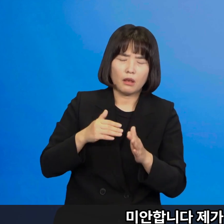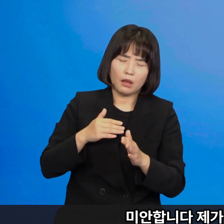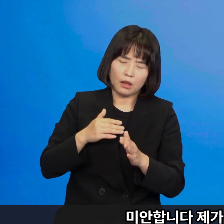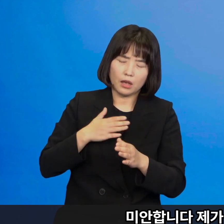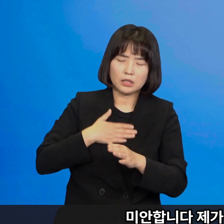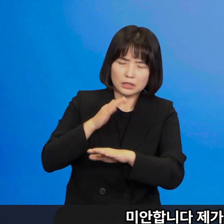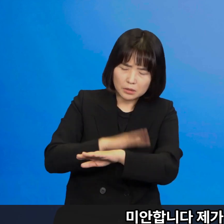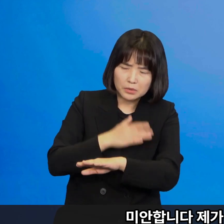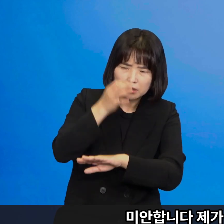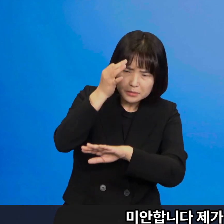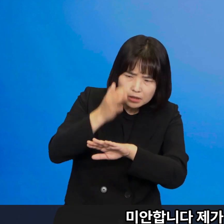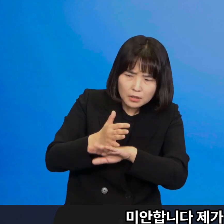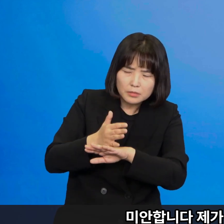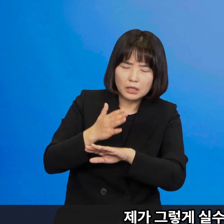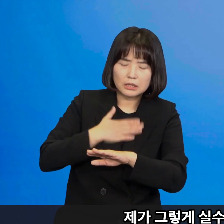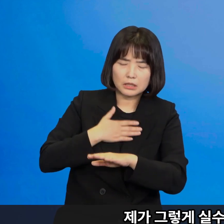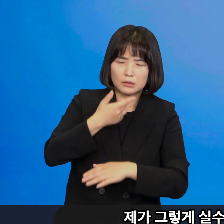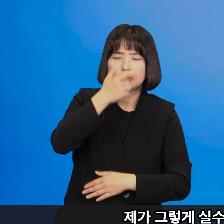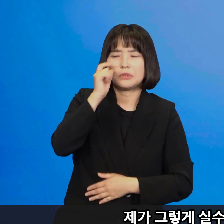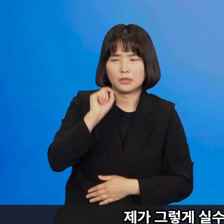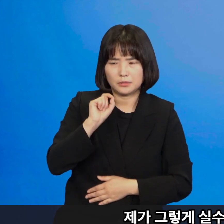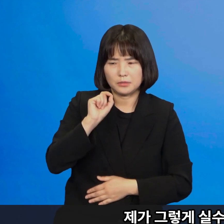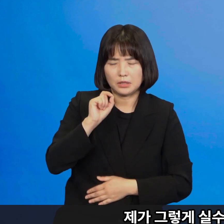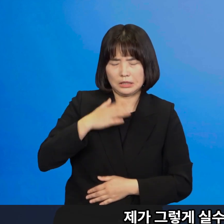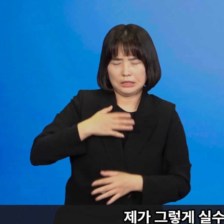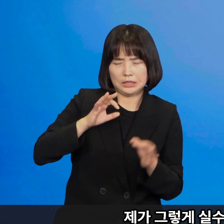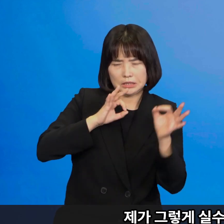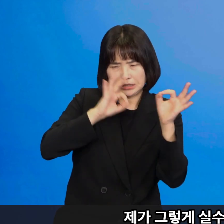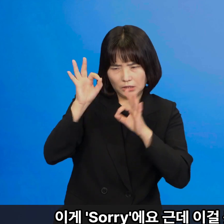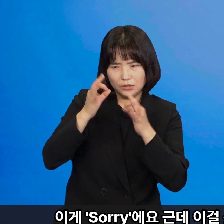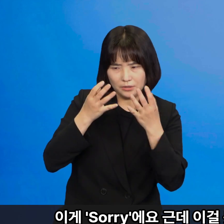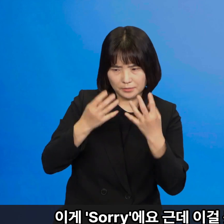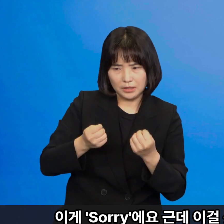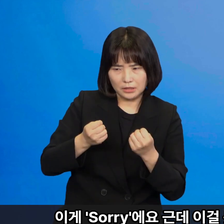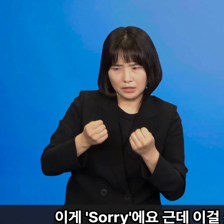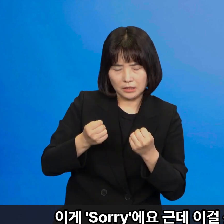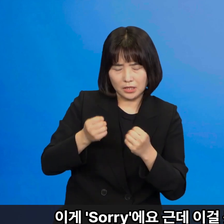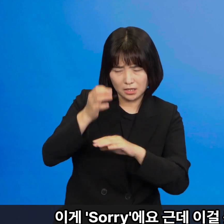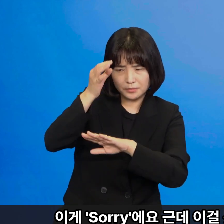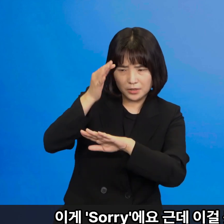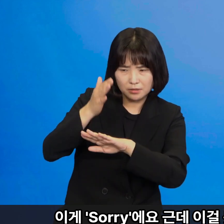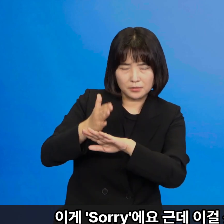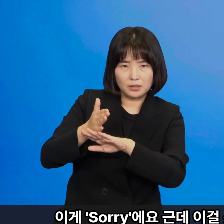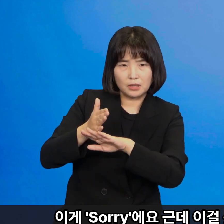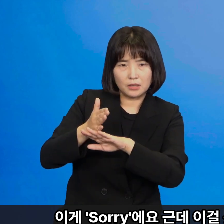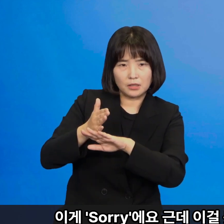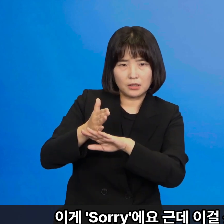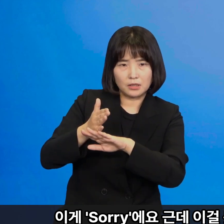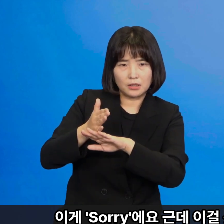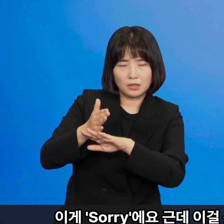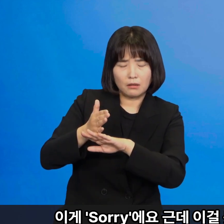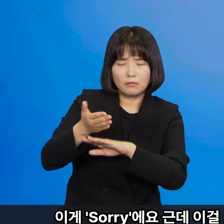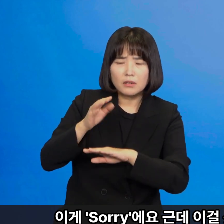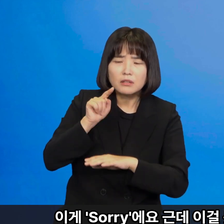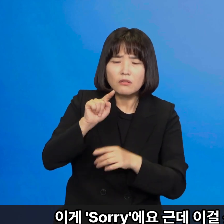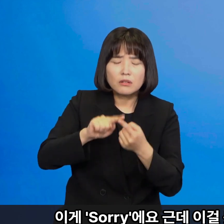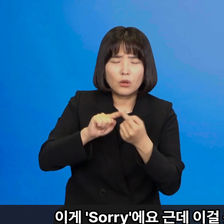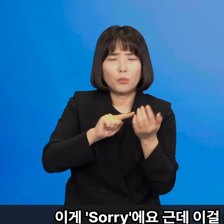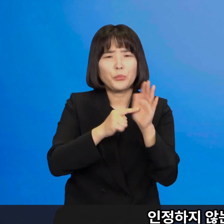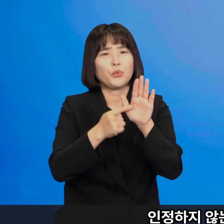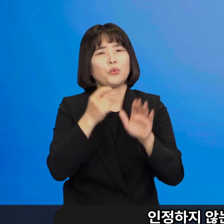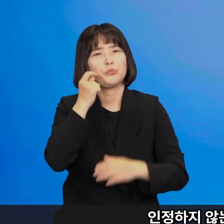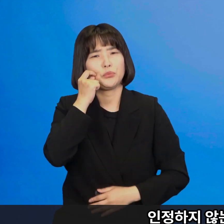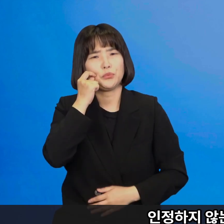미안합니다. 제가 연약한 존재입니다. 제가 그렇게 실수가 많은 사람입니다. 이게 sorry예요. 근데 이걸 못한다는 거예요. 많은